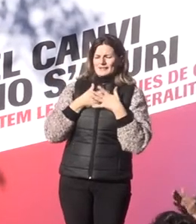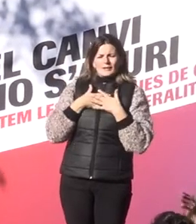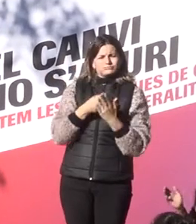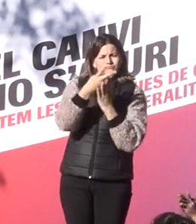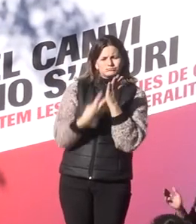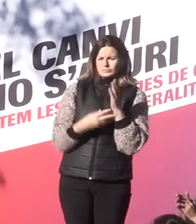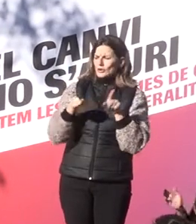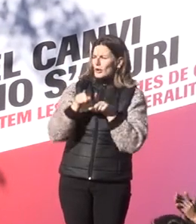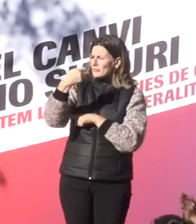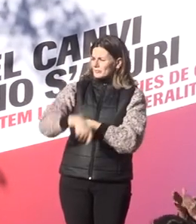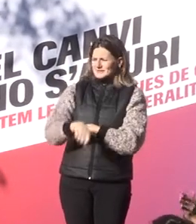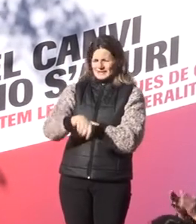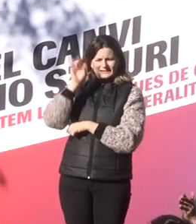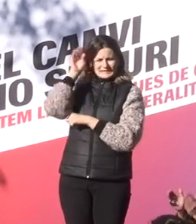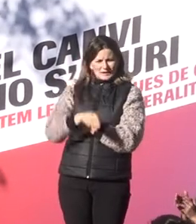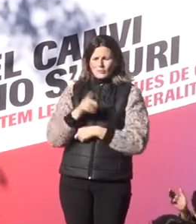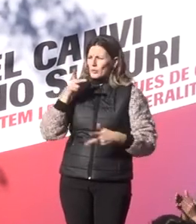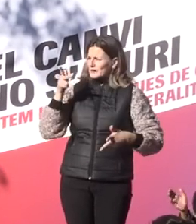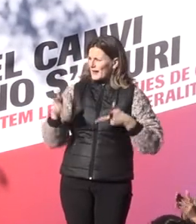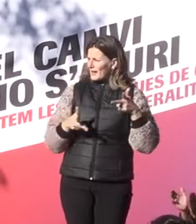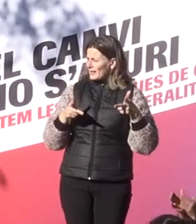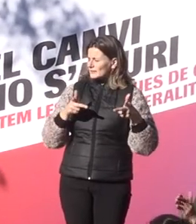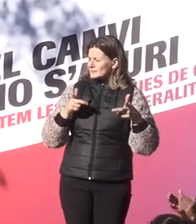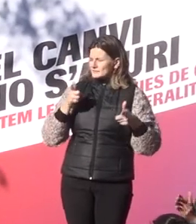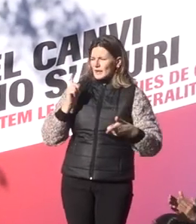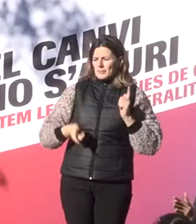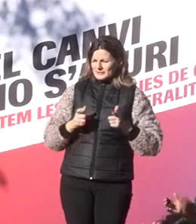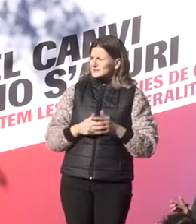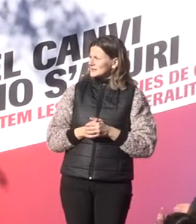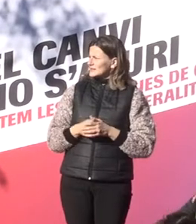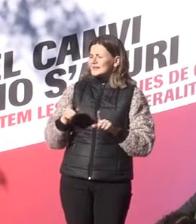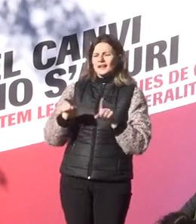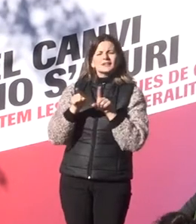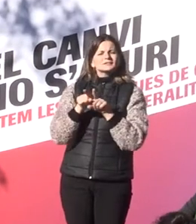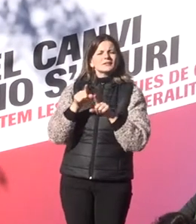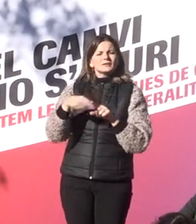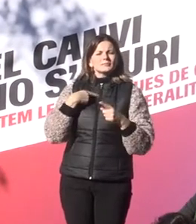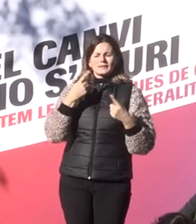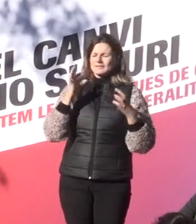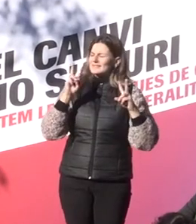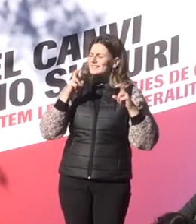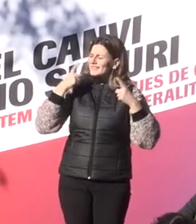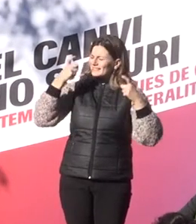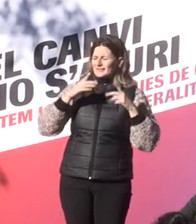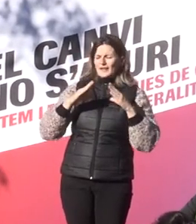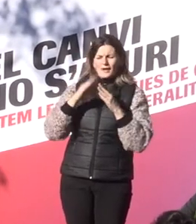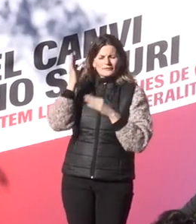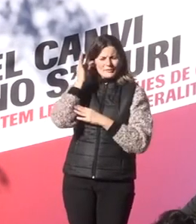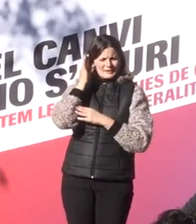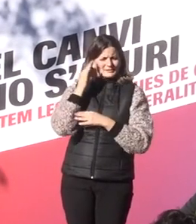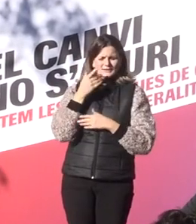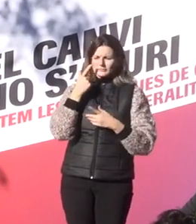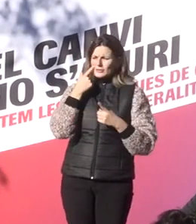república porque eso significar el municipalismo y es dignificar el feminismo cada